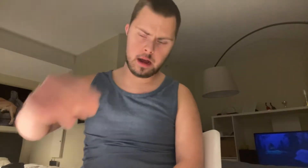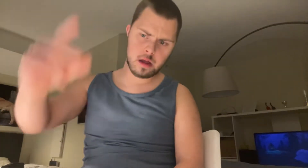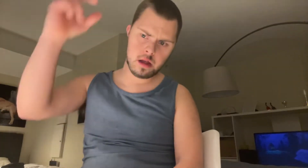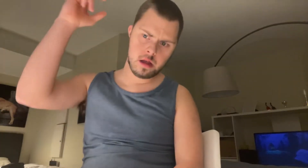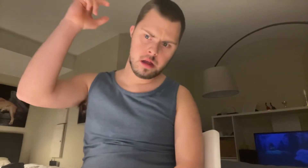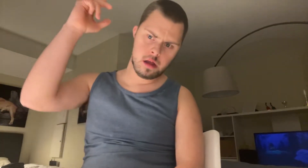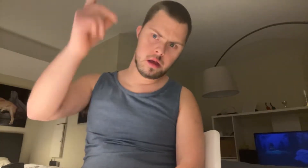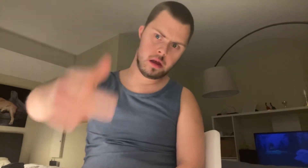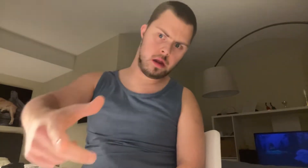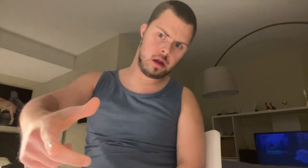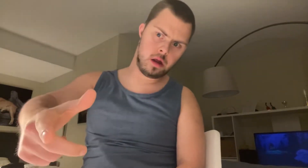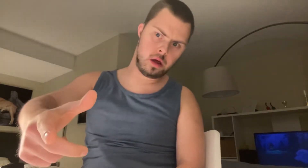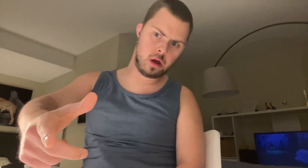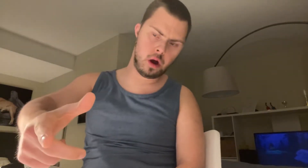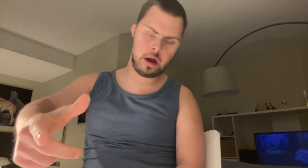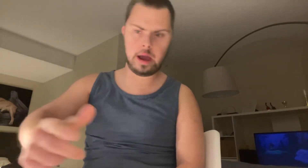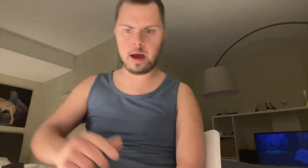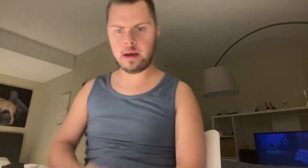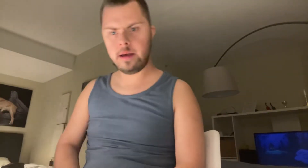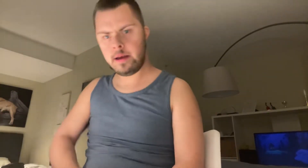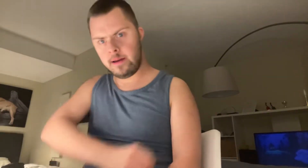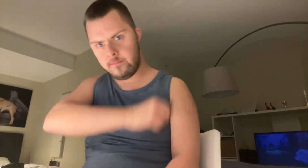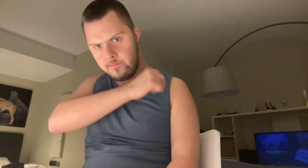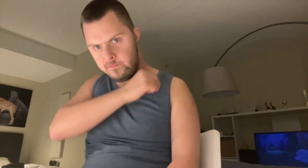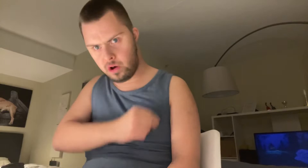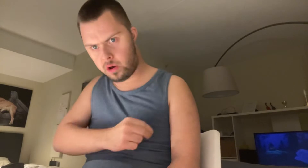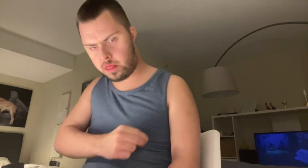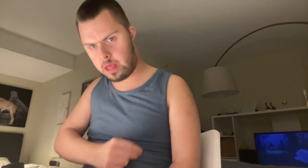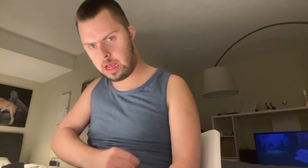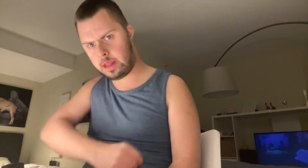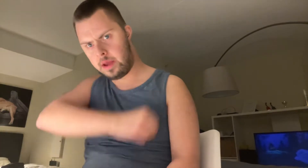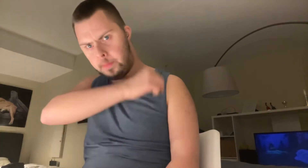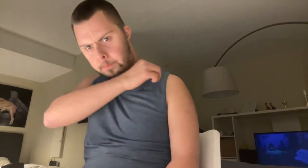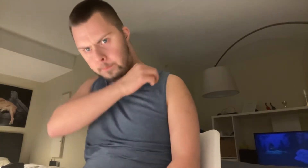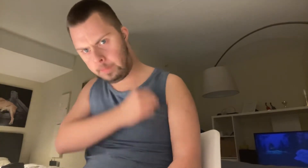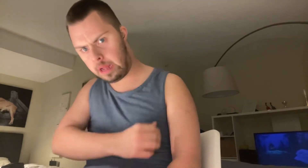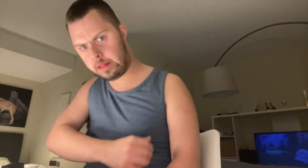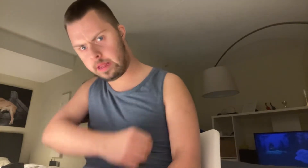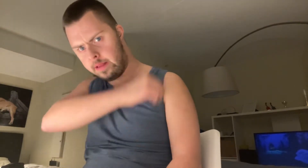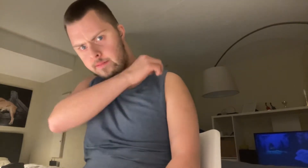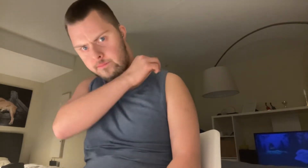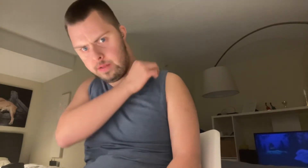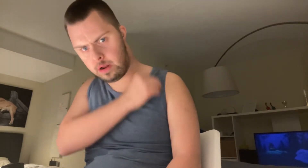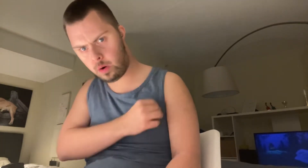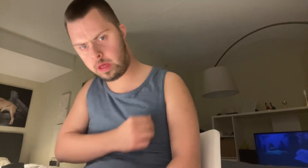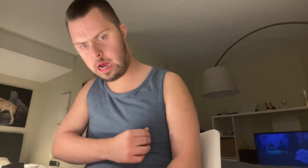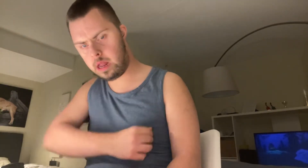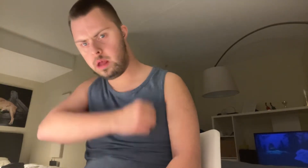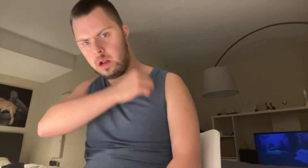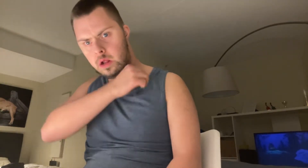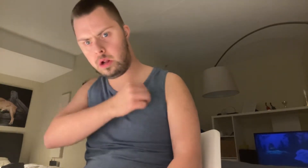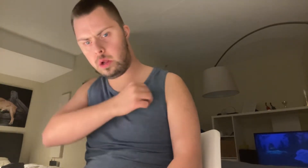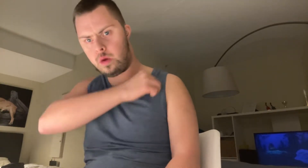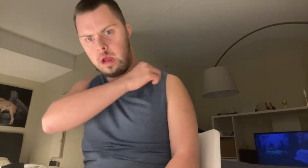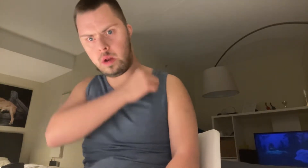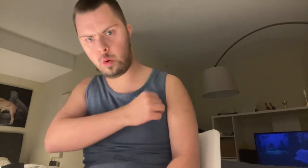Chana, jag är vuxen mannen, klockan